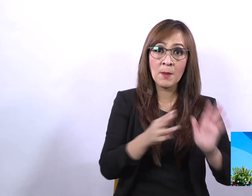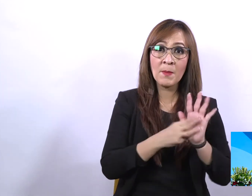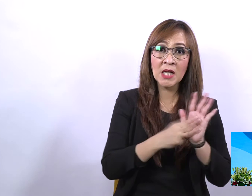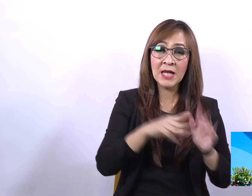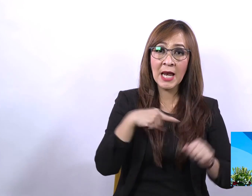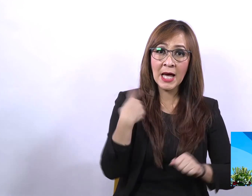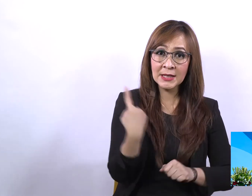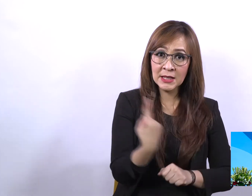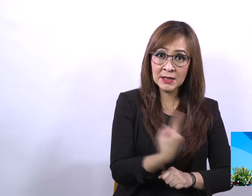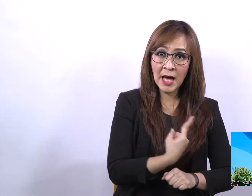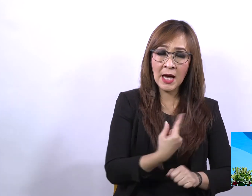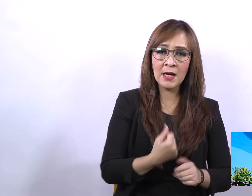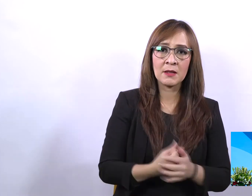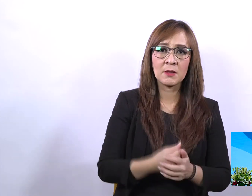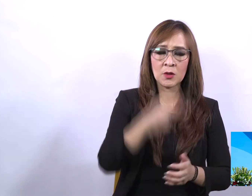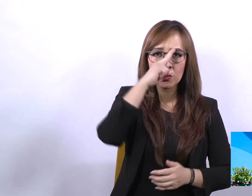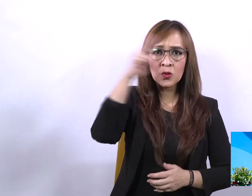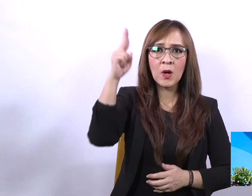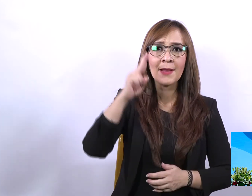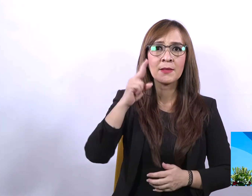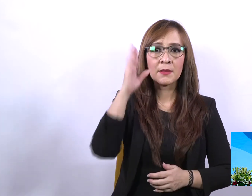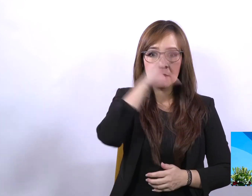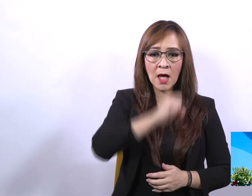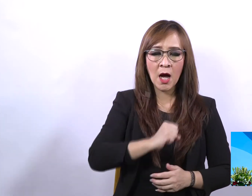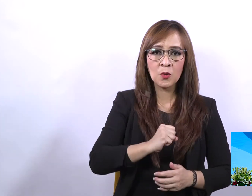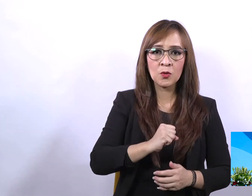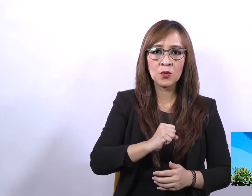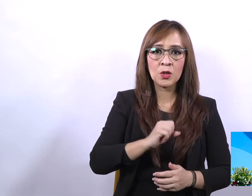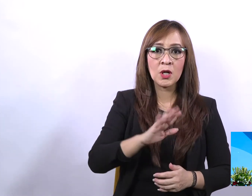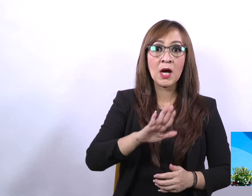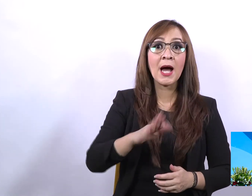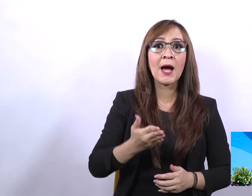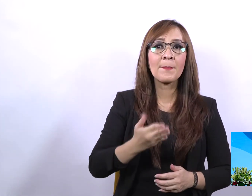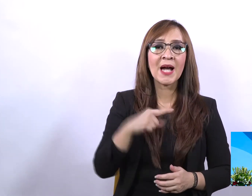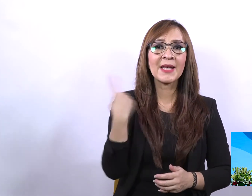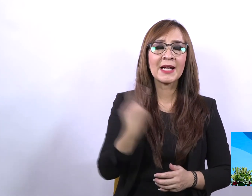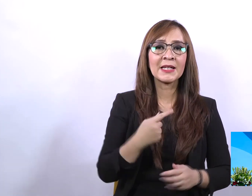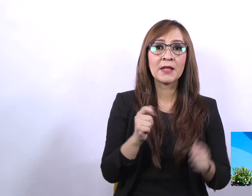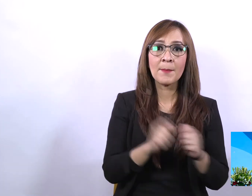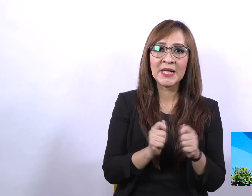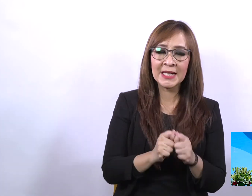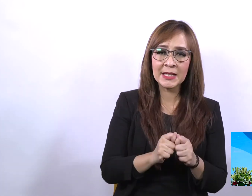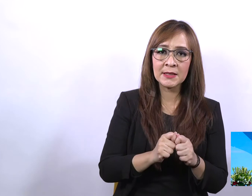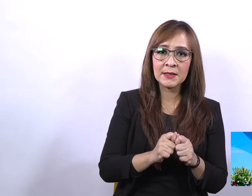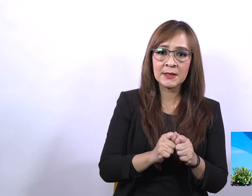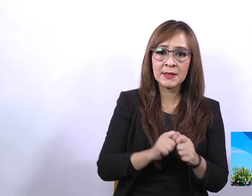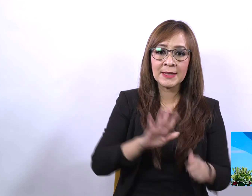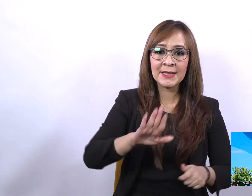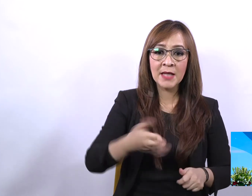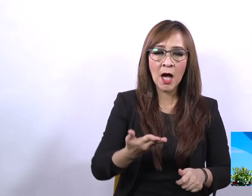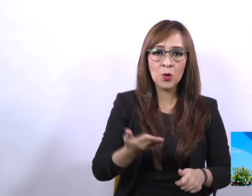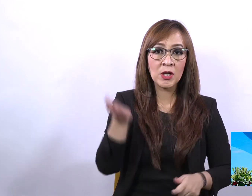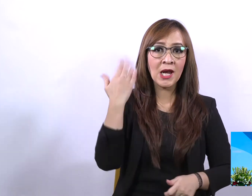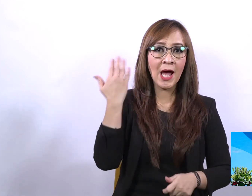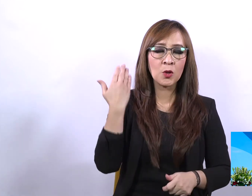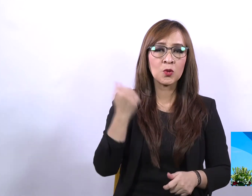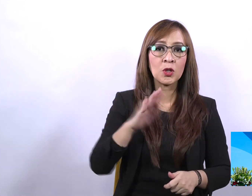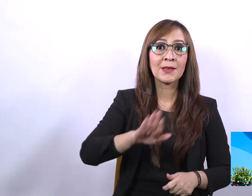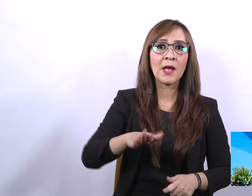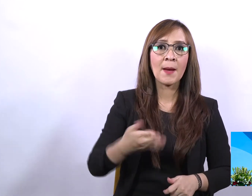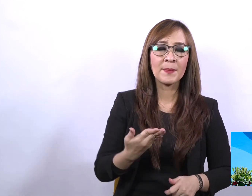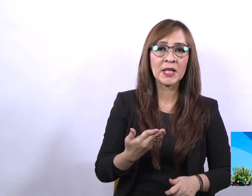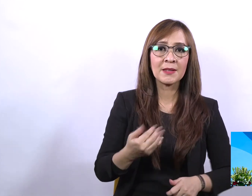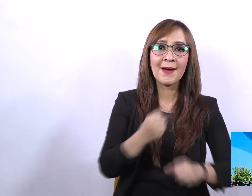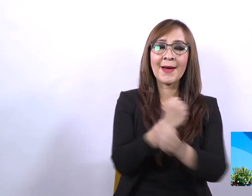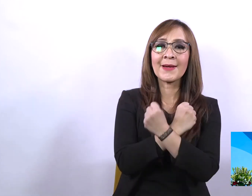kita Tuhan tahu kesalahan kesan kita Tuhan tahu apa hal-hal yang buruk yang kita buat selama 2020 tapi dengan kasihnya dia telah